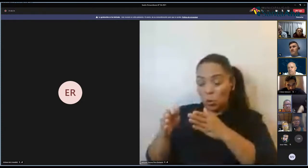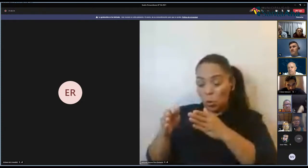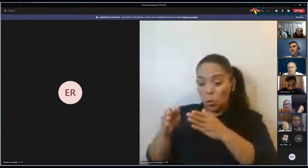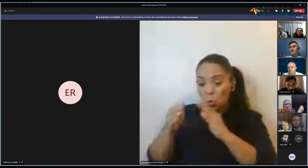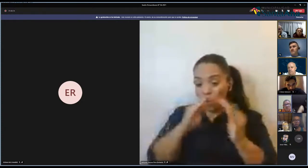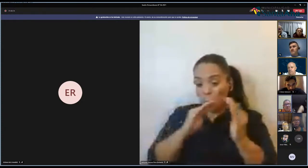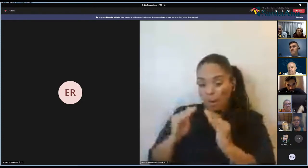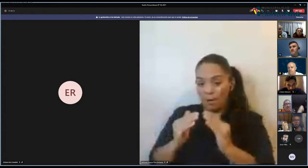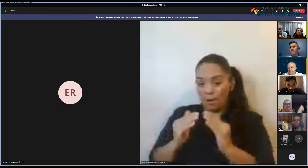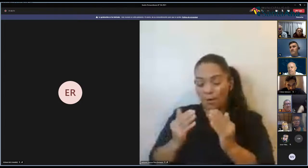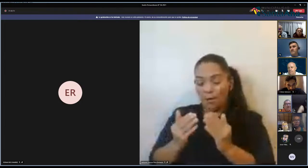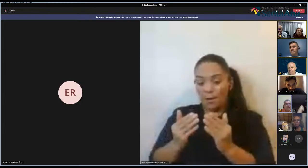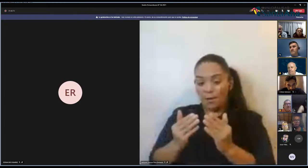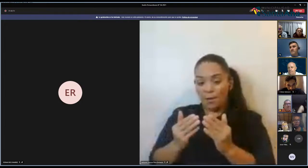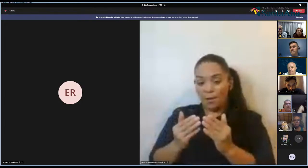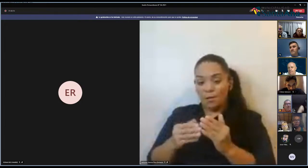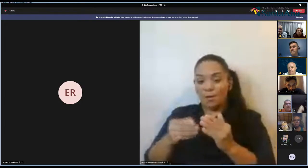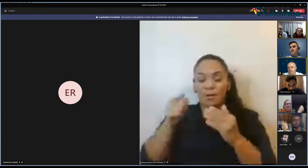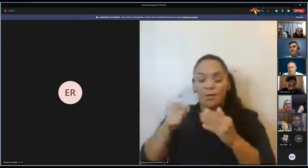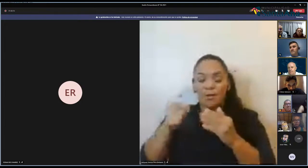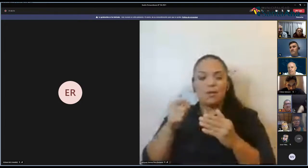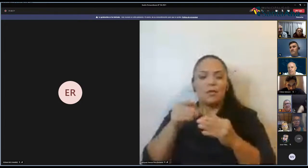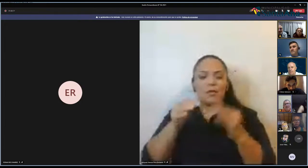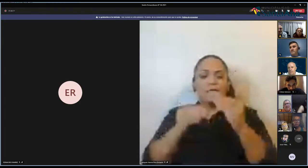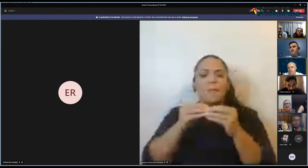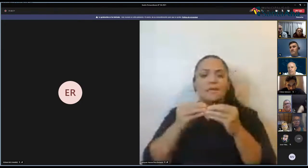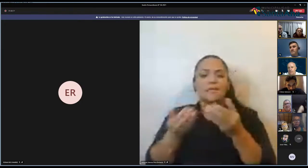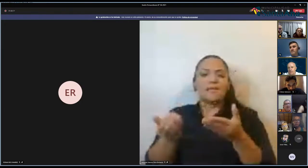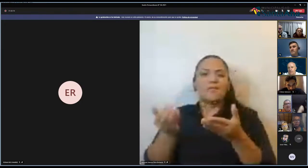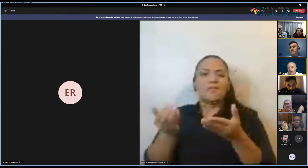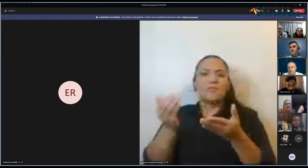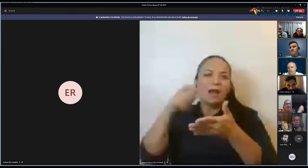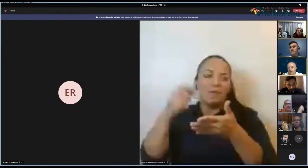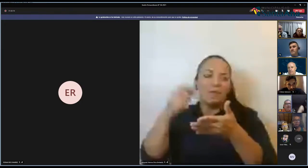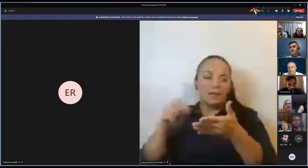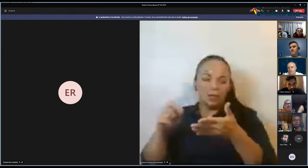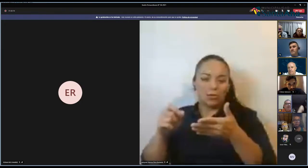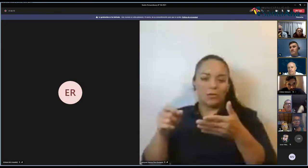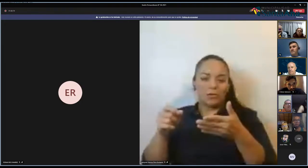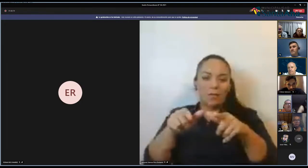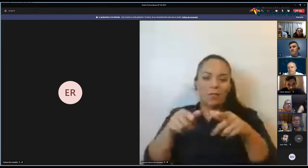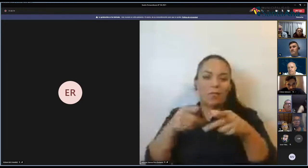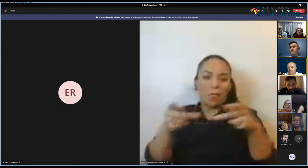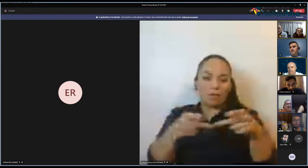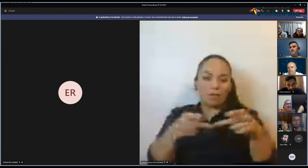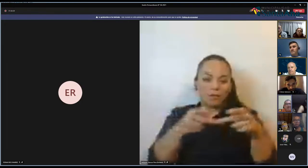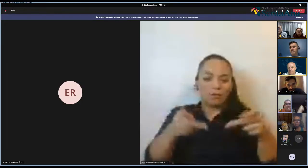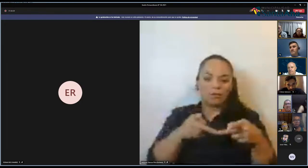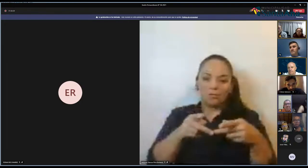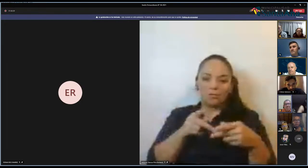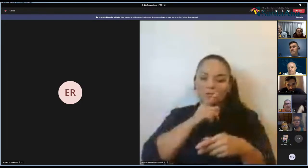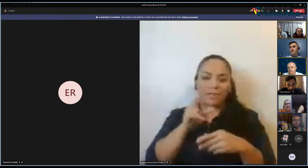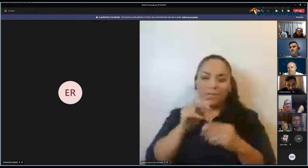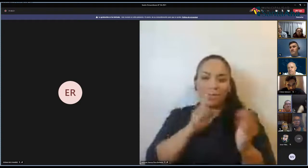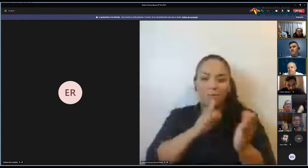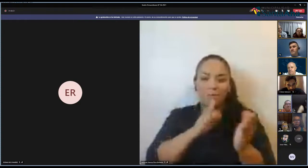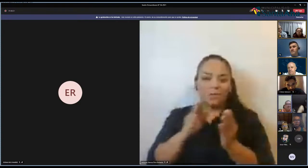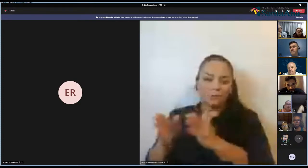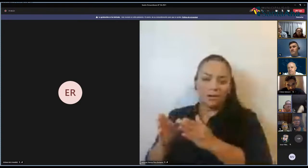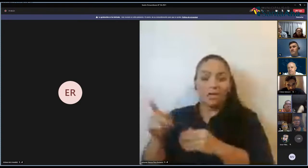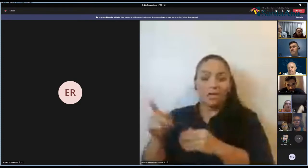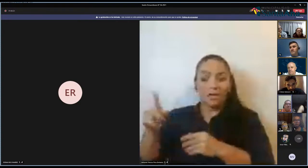una recalificación de puestos que que planifica verdaderamente cosa que es obligatoria de parte de ellos